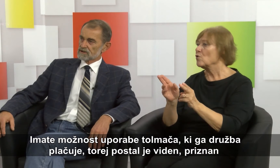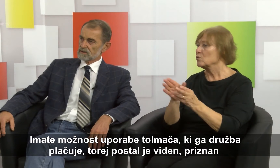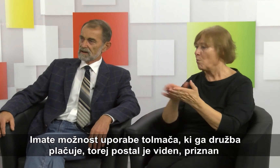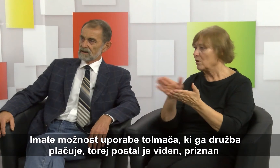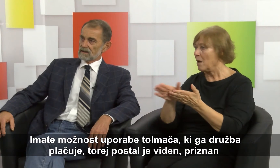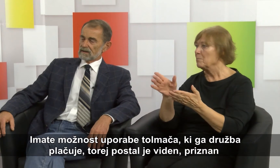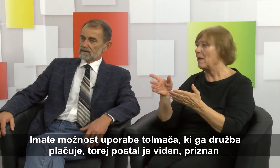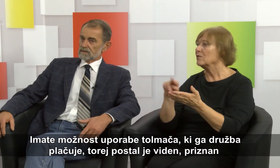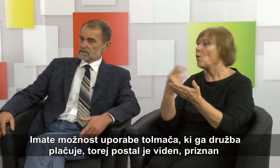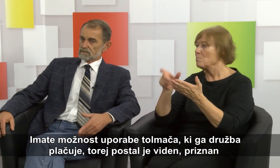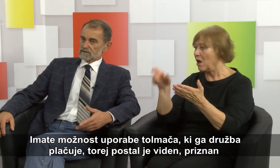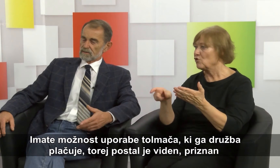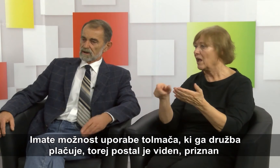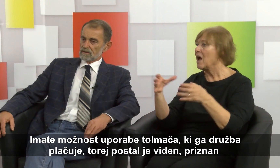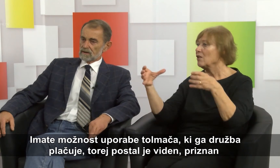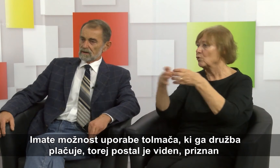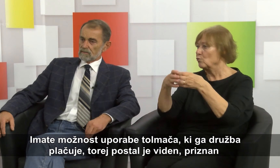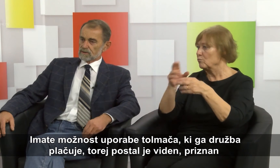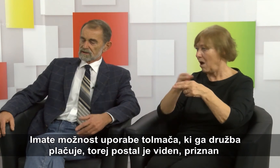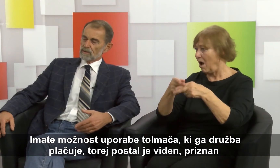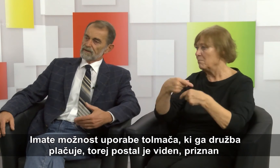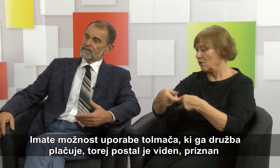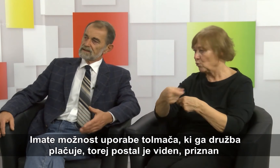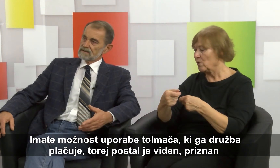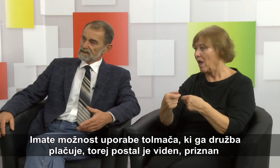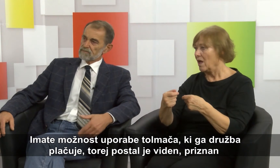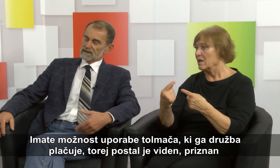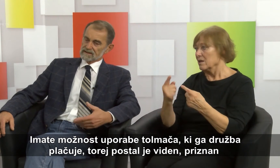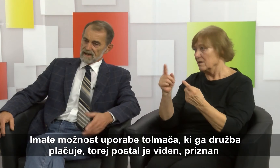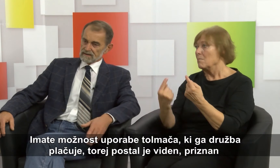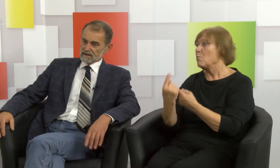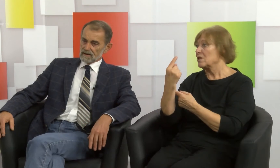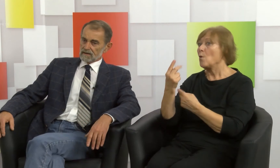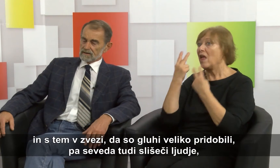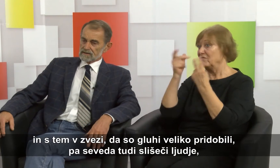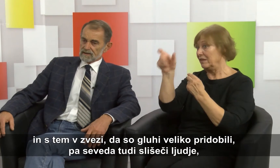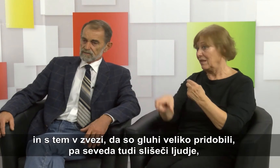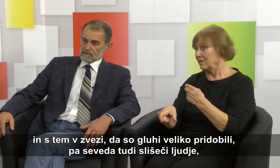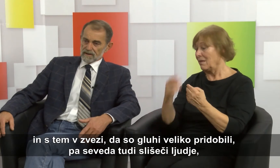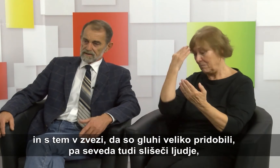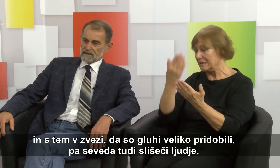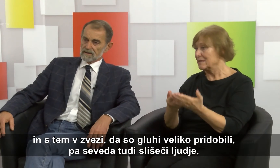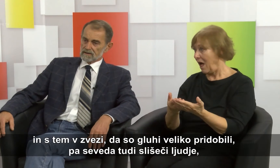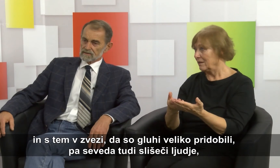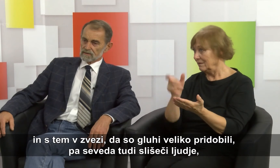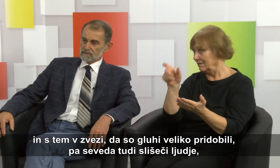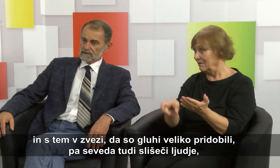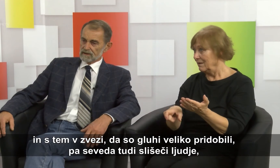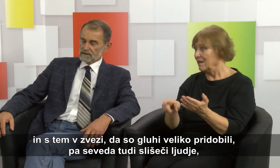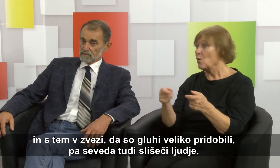plačuje, to se pravi, postal je viden, ne, priznan in s tem v zvezi so gluhi veliko